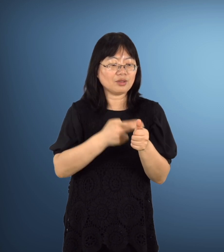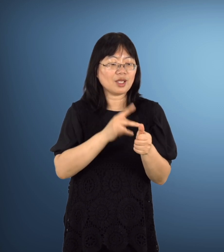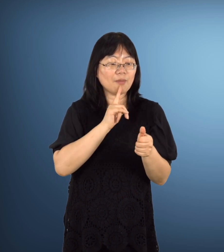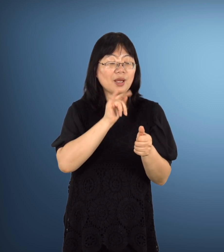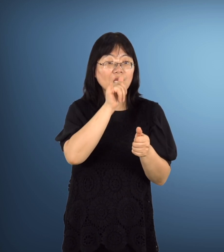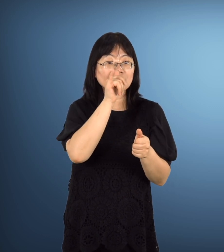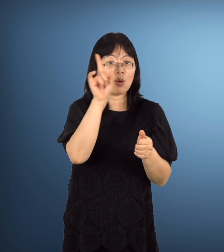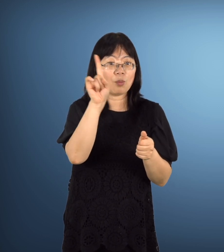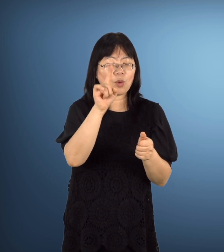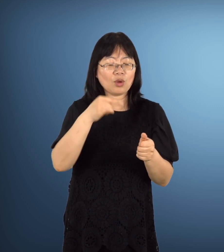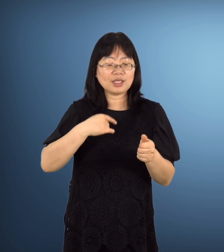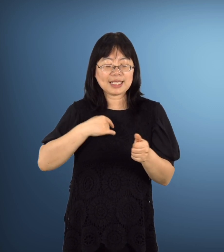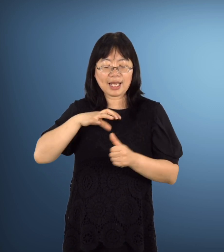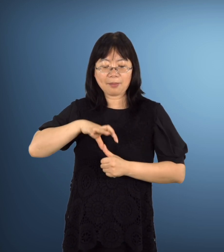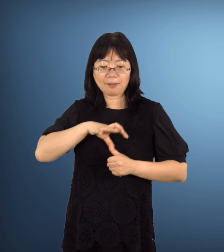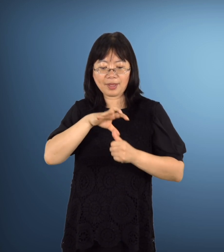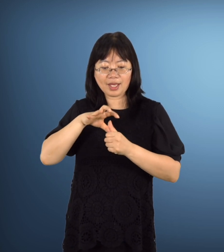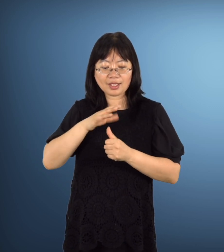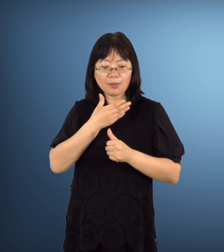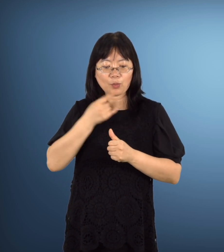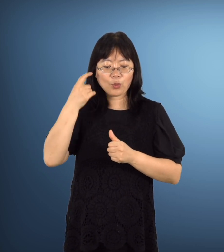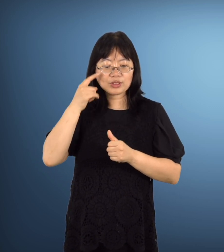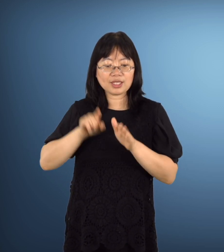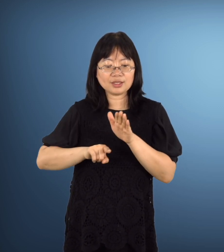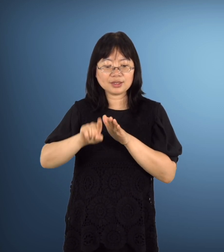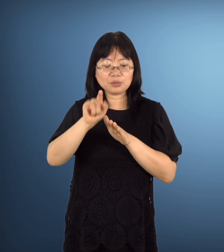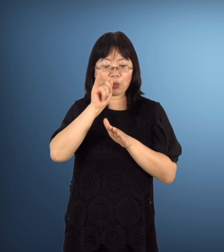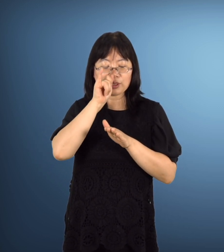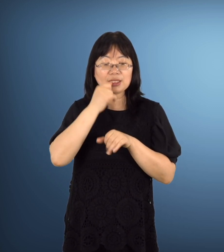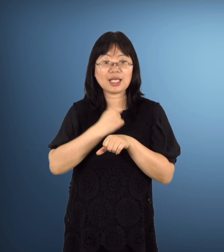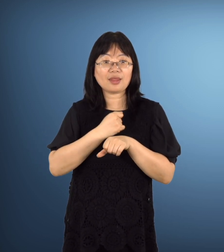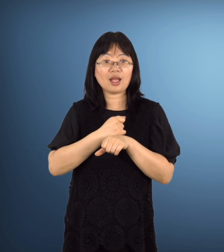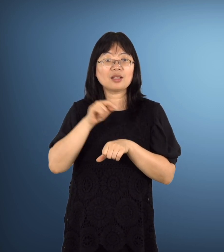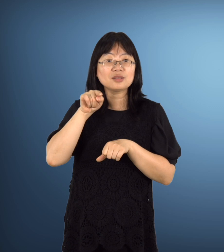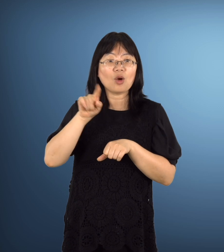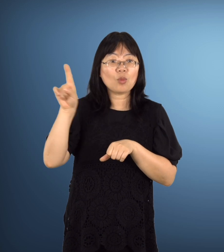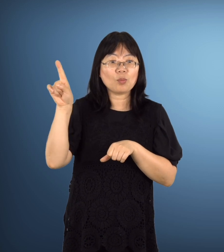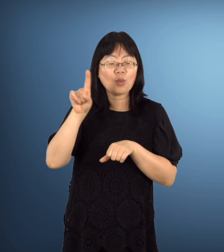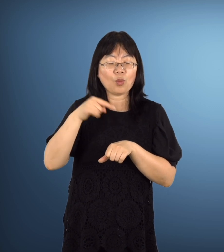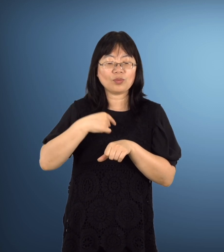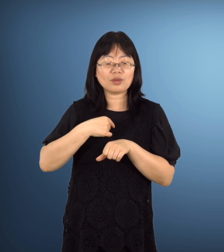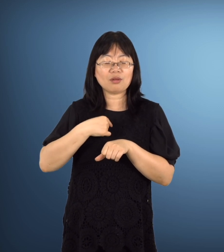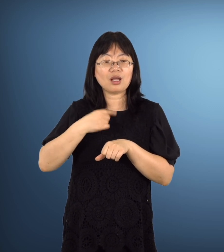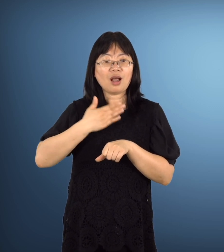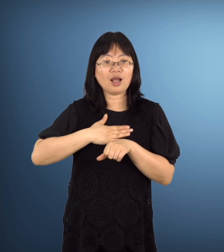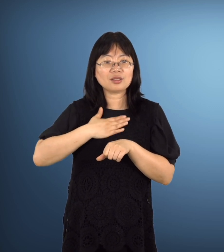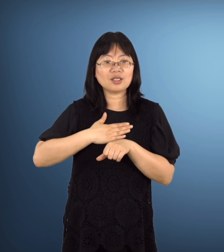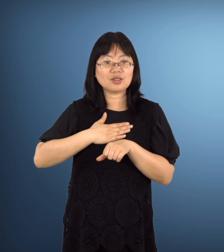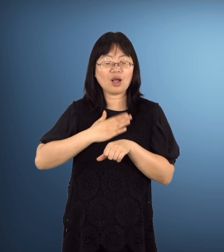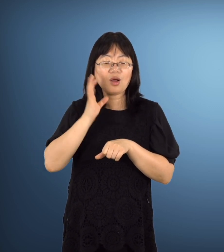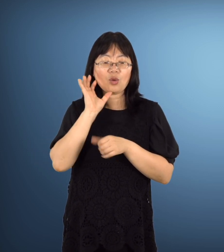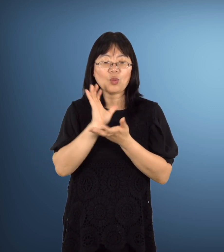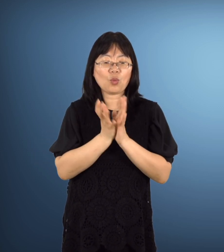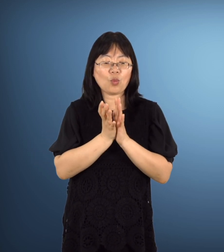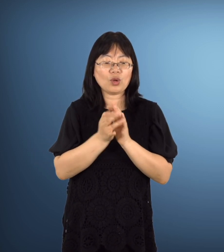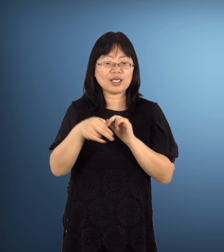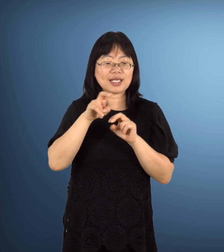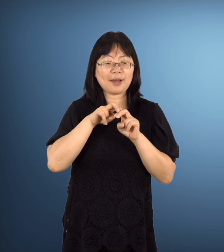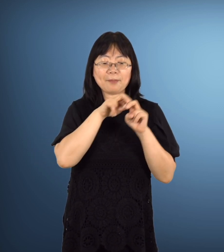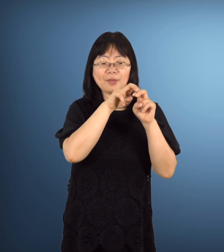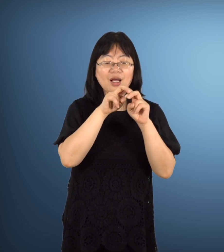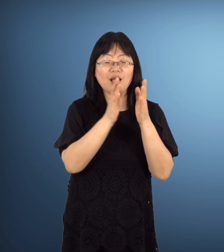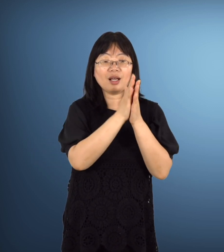거예요. 나의 매임이 복음의 진보가 되었다는 말은 내가 비록 꽃가마탄 화려한